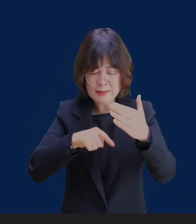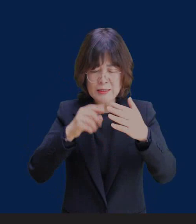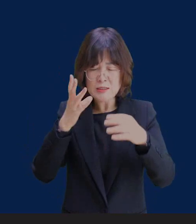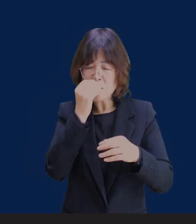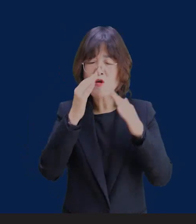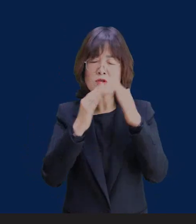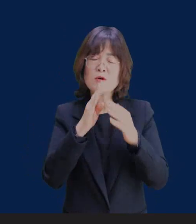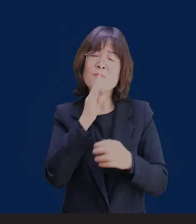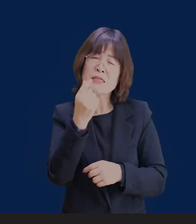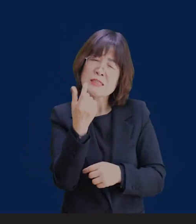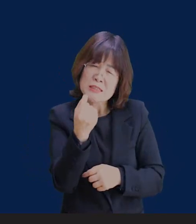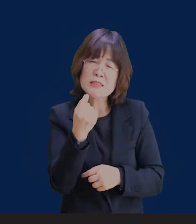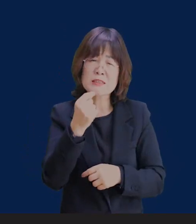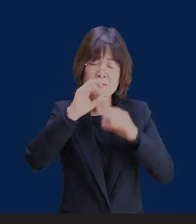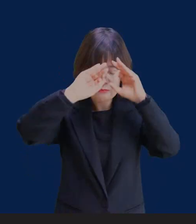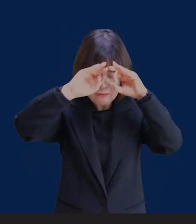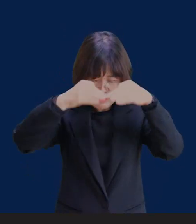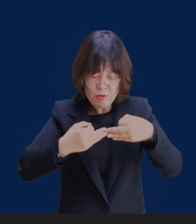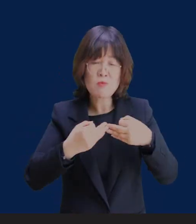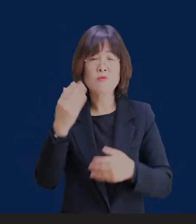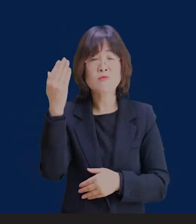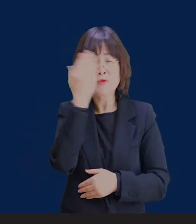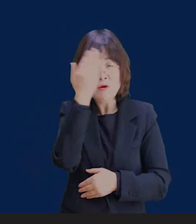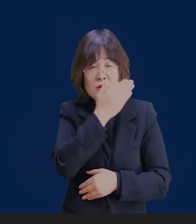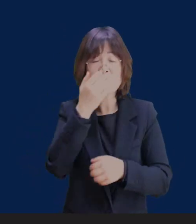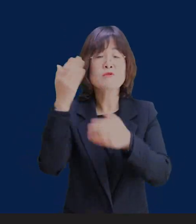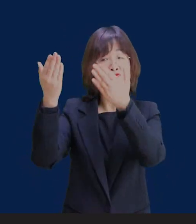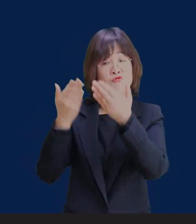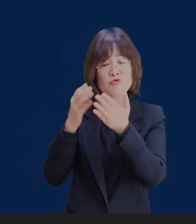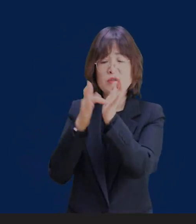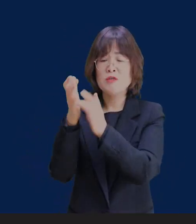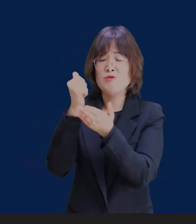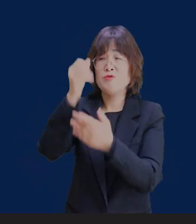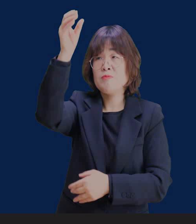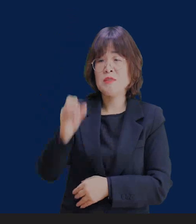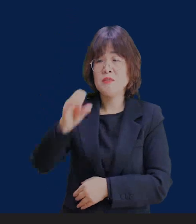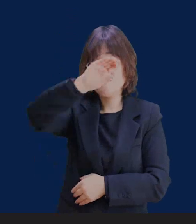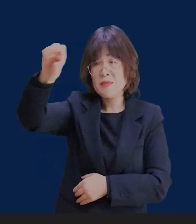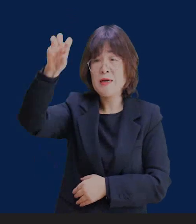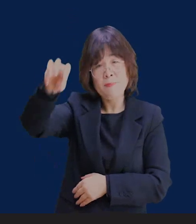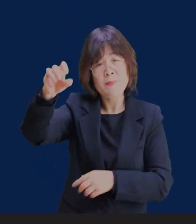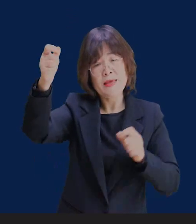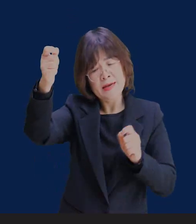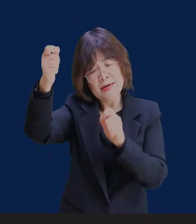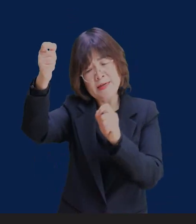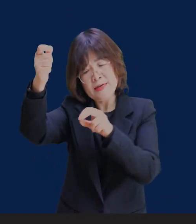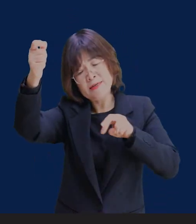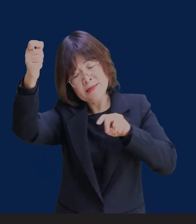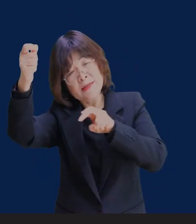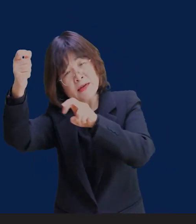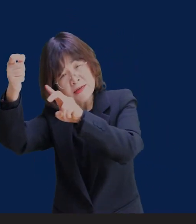과연 어떠한지를 깊이 들여다보시며 우리를 정결케 하시는 예수 그리스도의 십자가 앞에